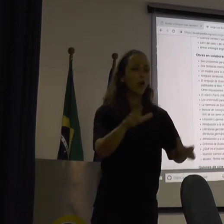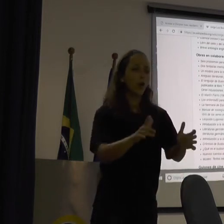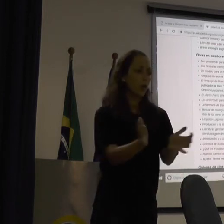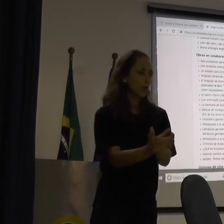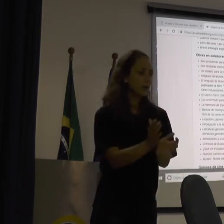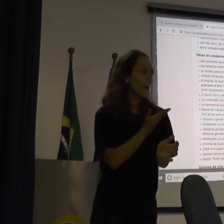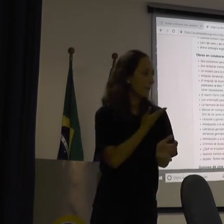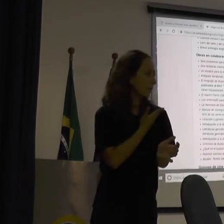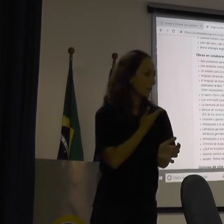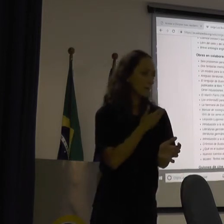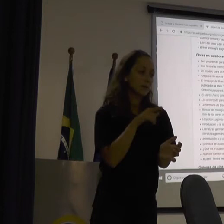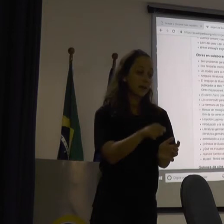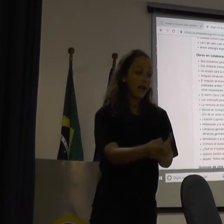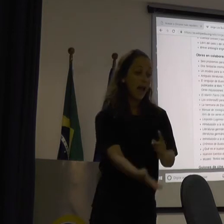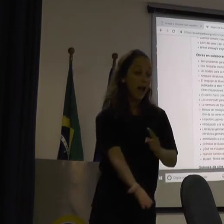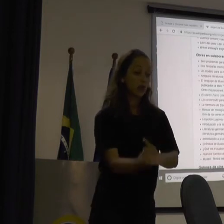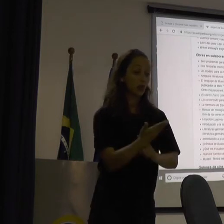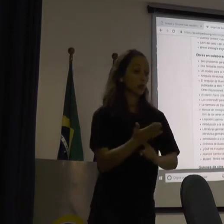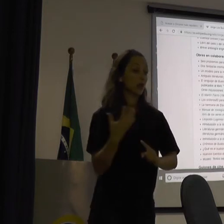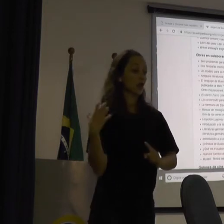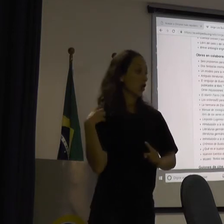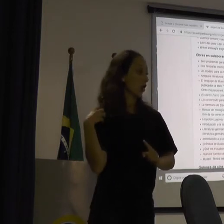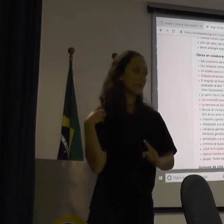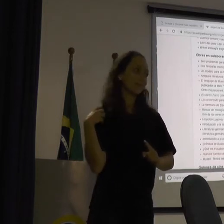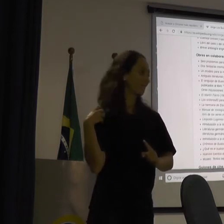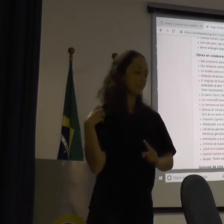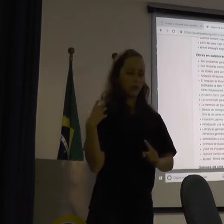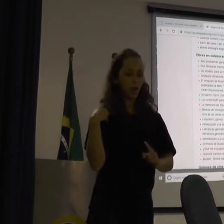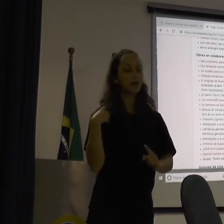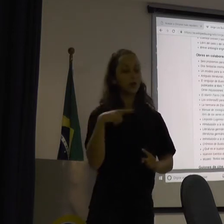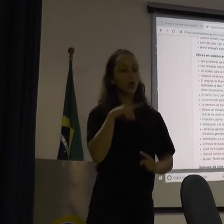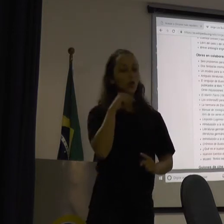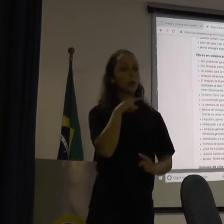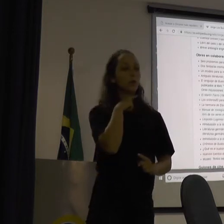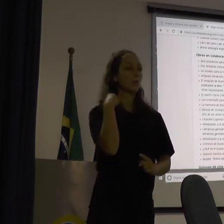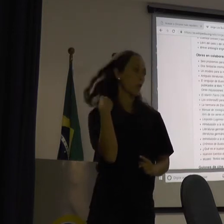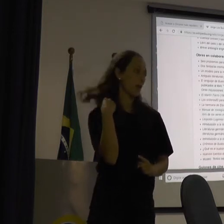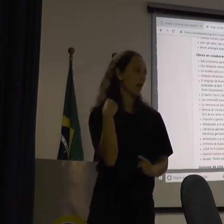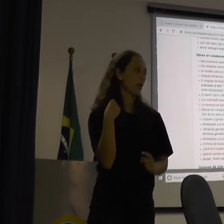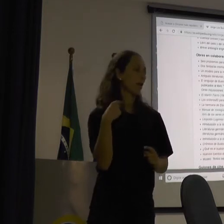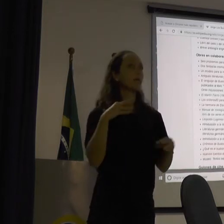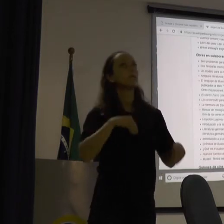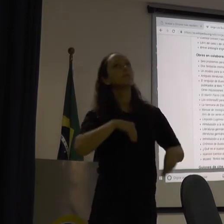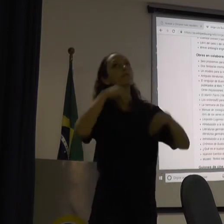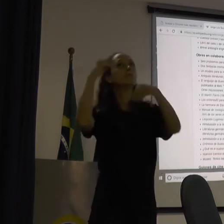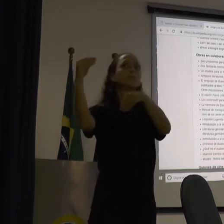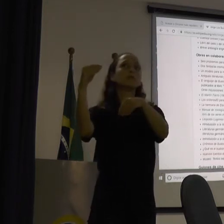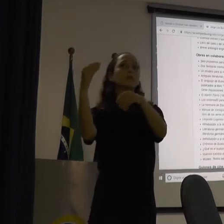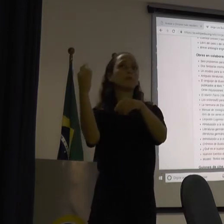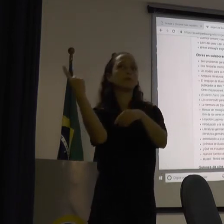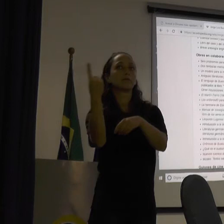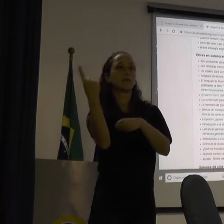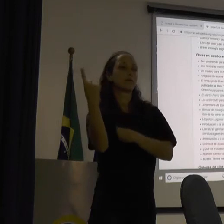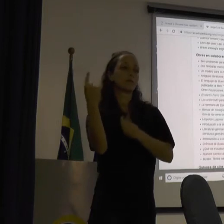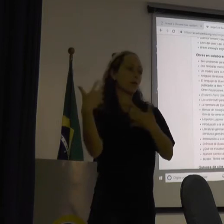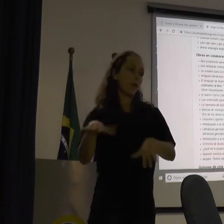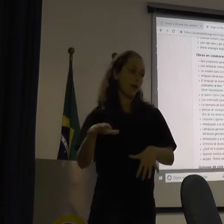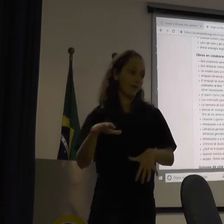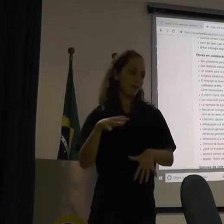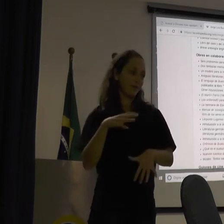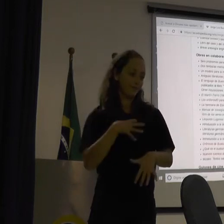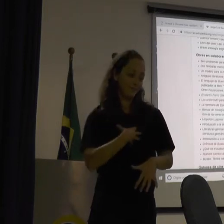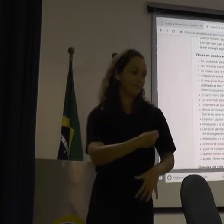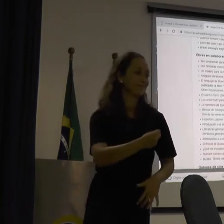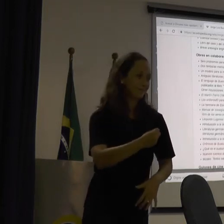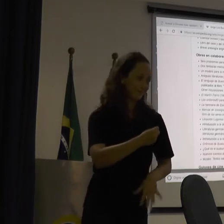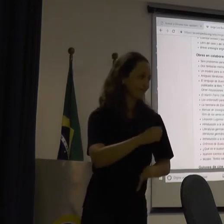conseguiram salvar o Sócrates, que preferiu morrer a se exilar, né? Não conseguiu salvar, e uma